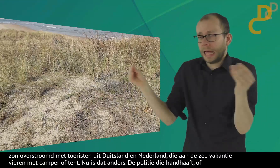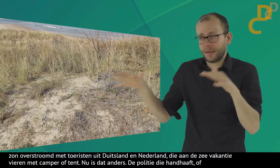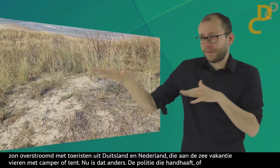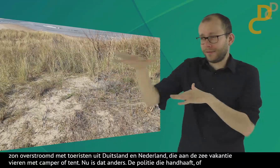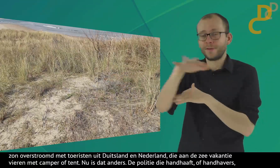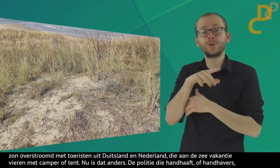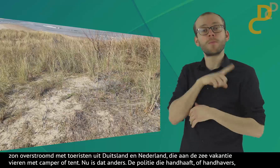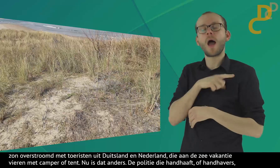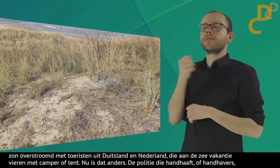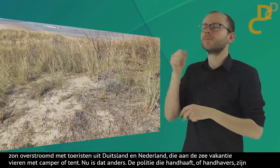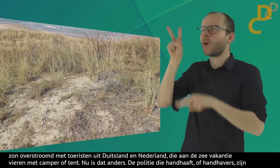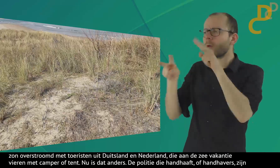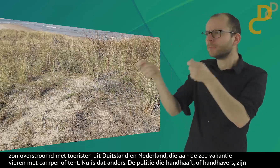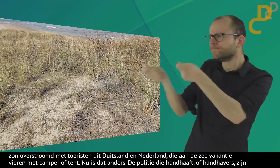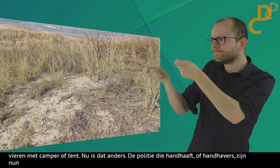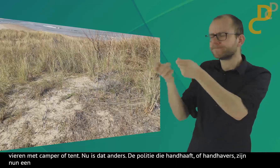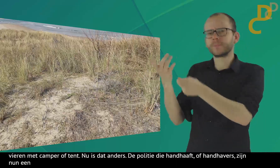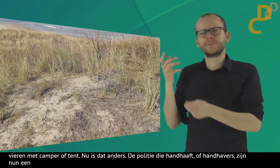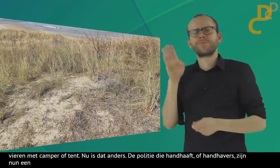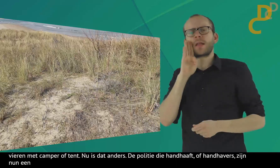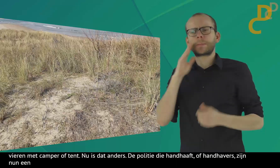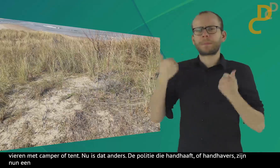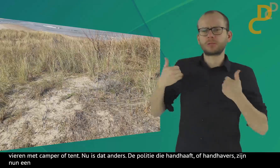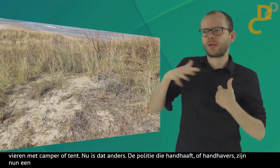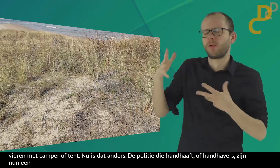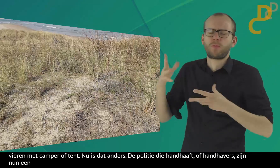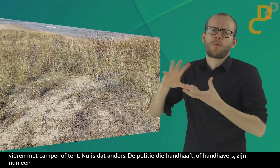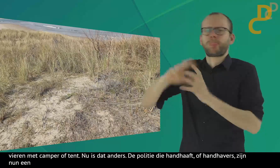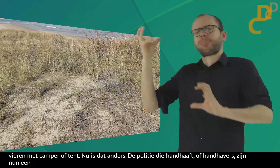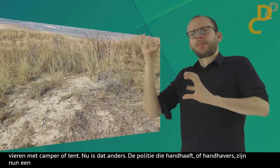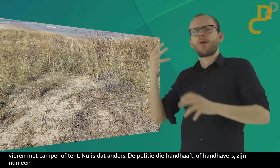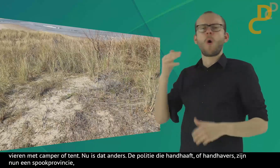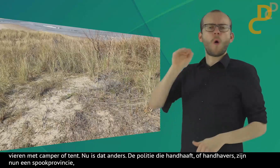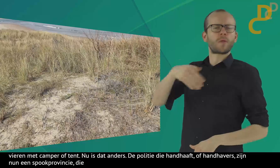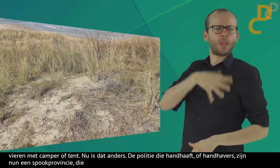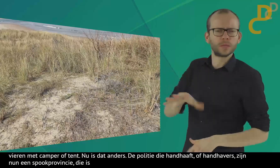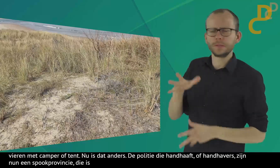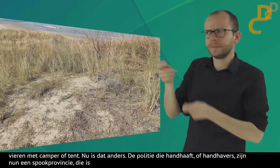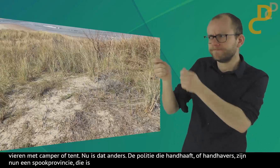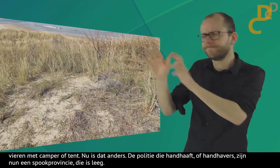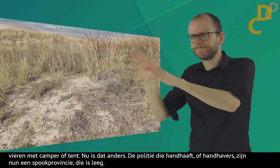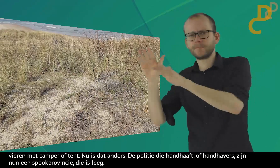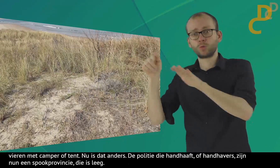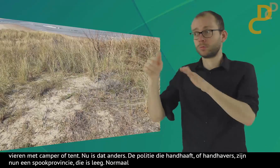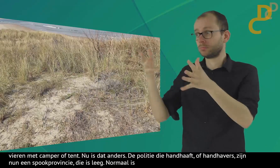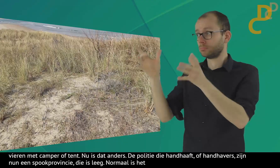nu een spookprovincie, die is helemaal leeg. Normaal controleren ze op vakantiegangers die uit de bocht schieten of waar die